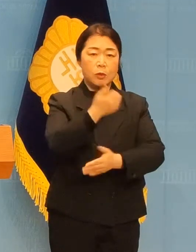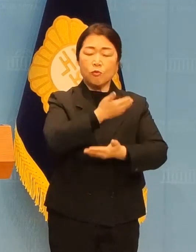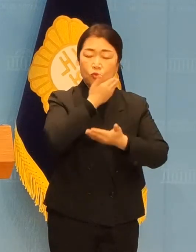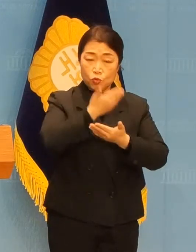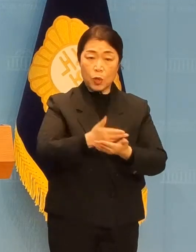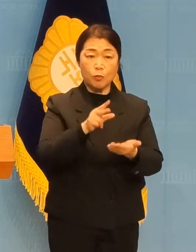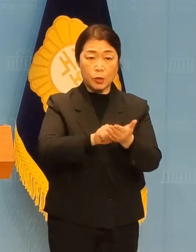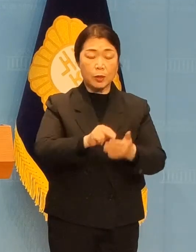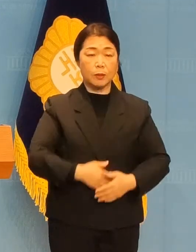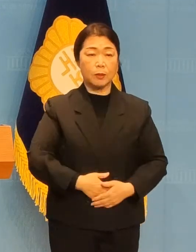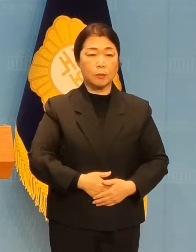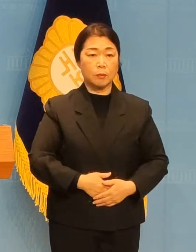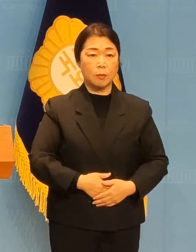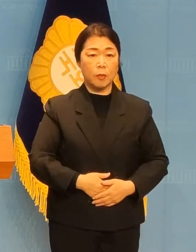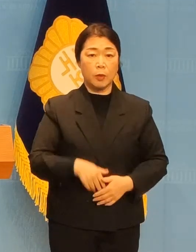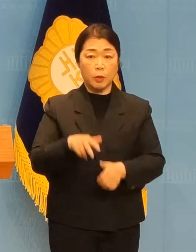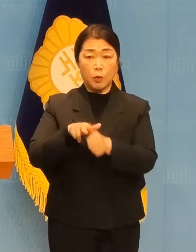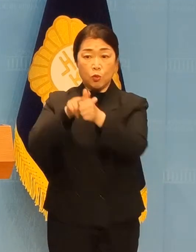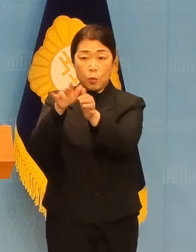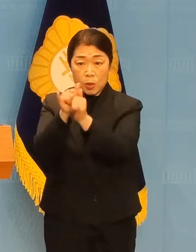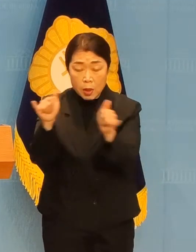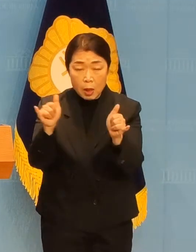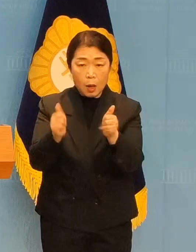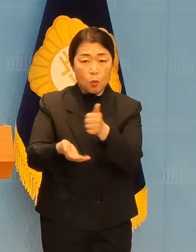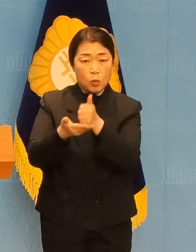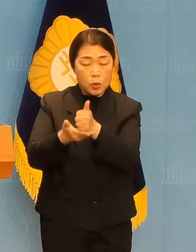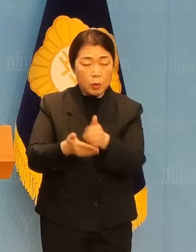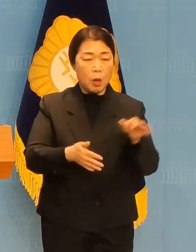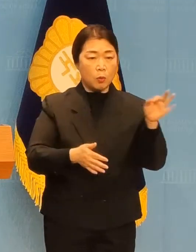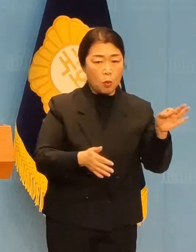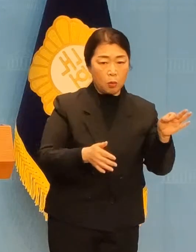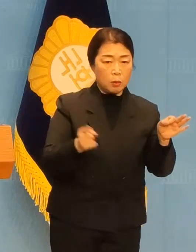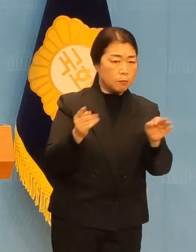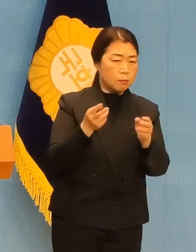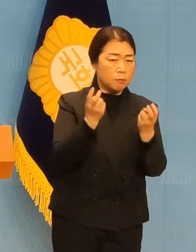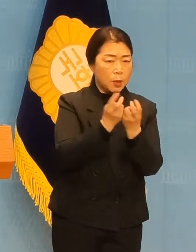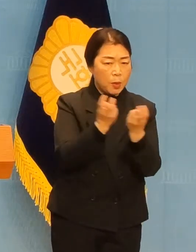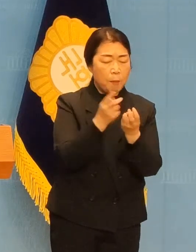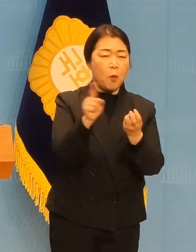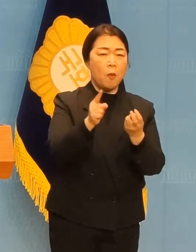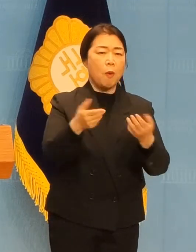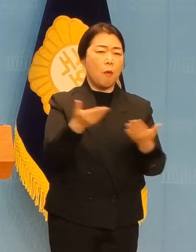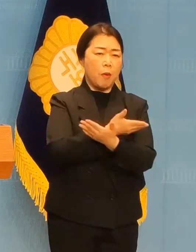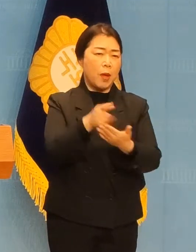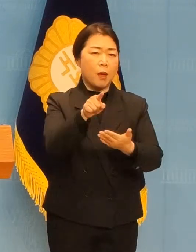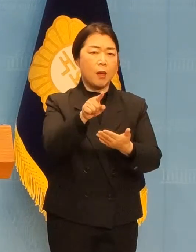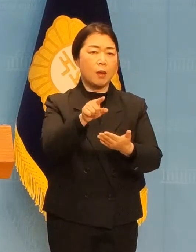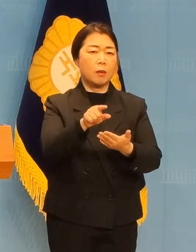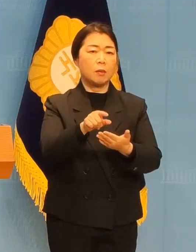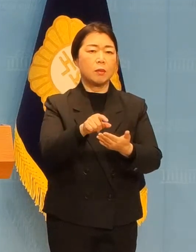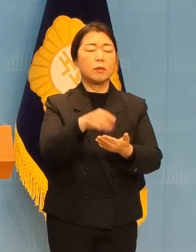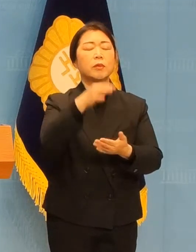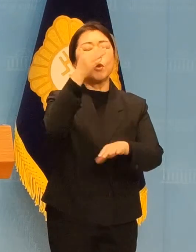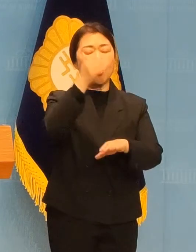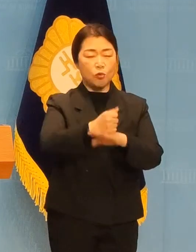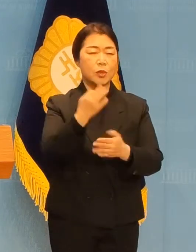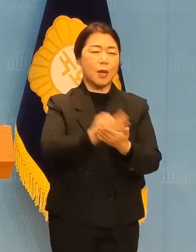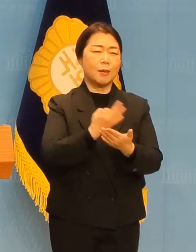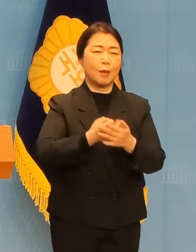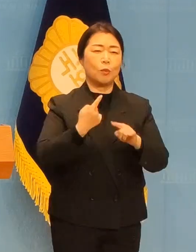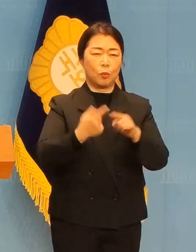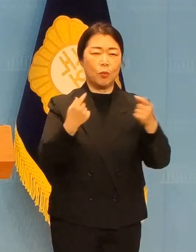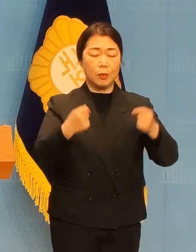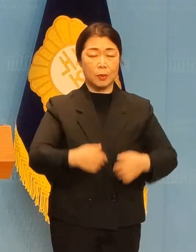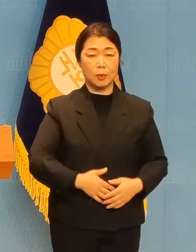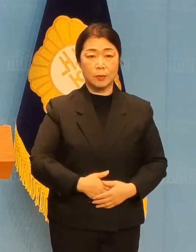동가 후보 공천이 거래되는 순간 정치는 국민을 배신하는 장사판으로 전락합니다.